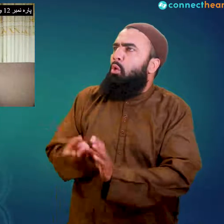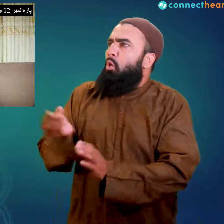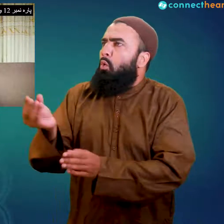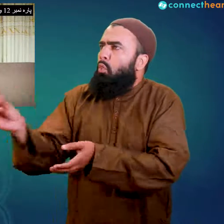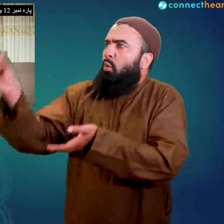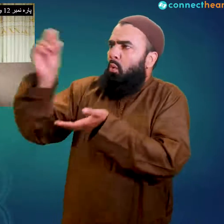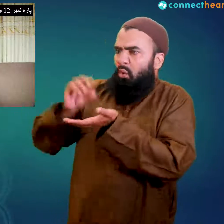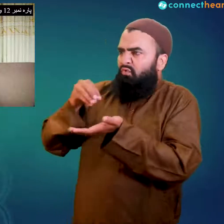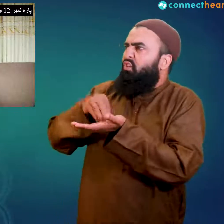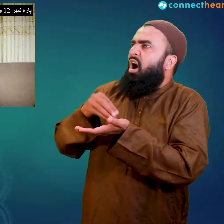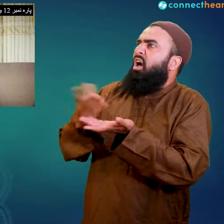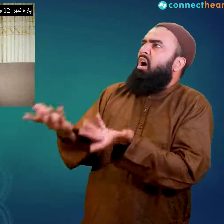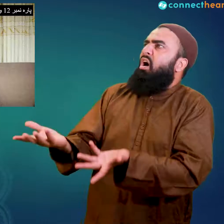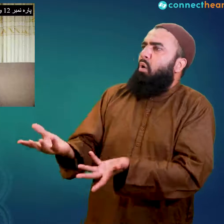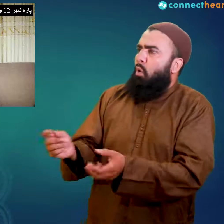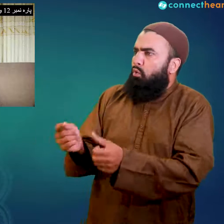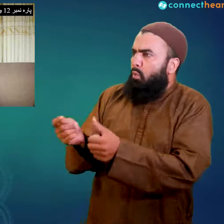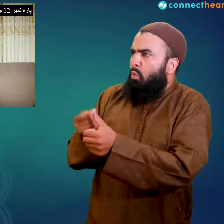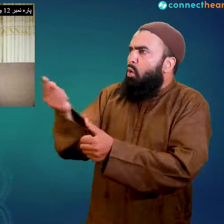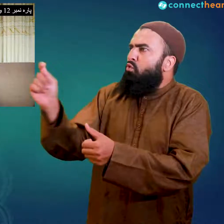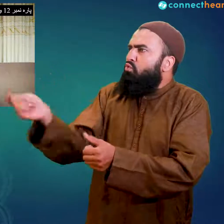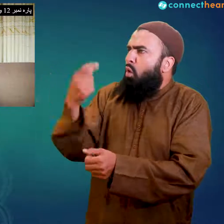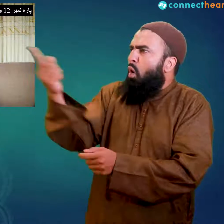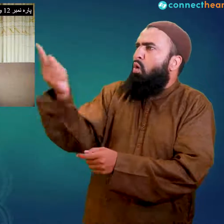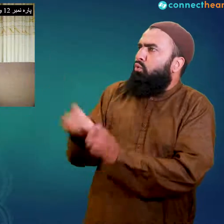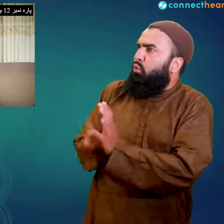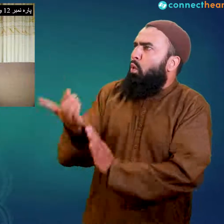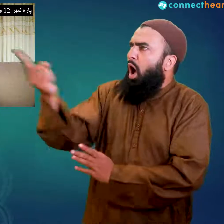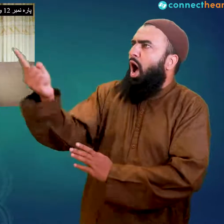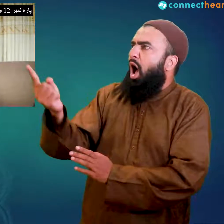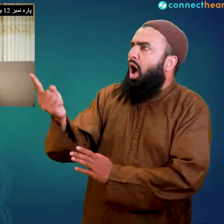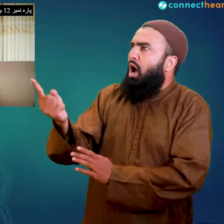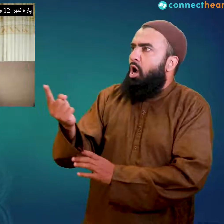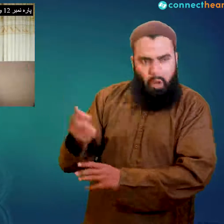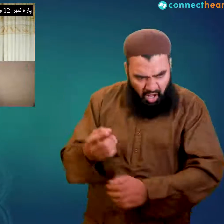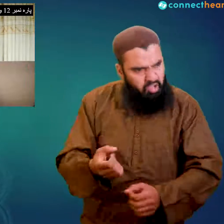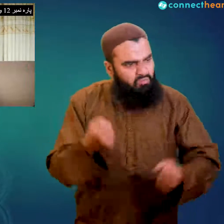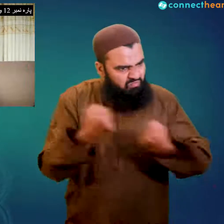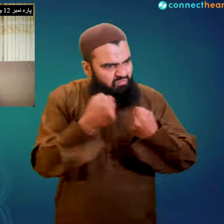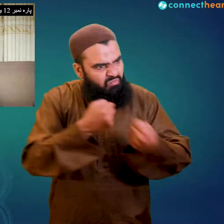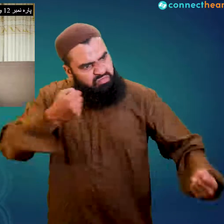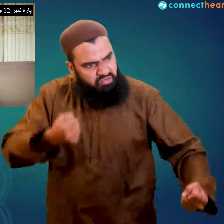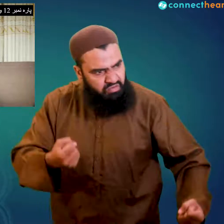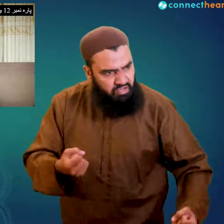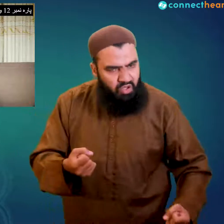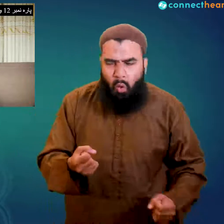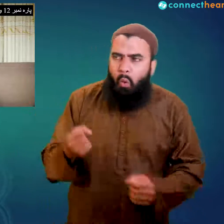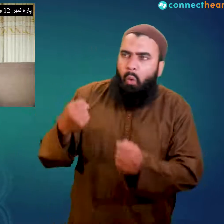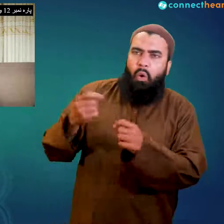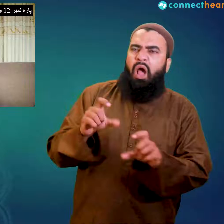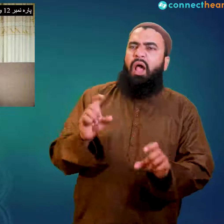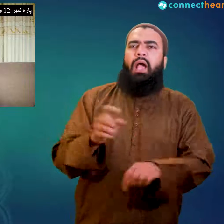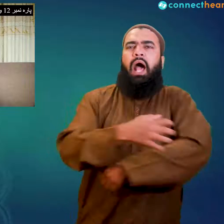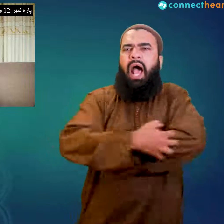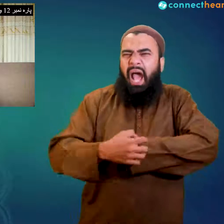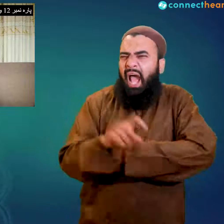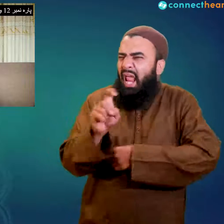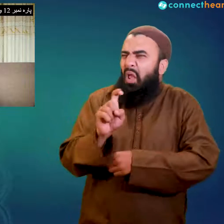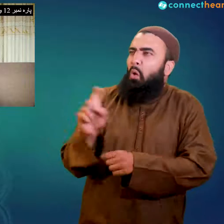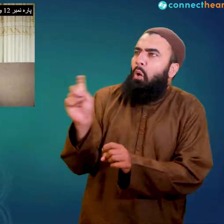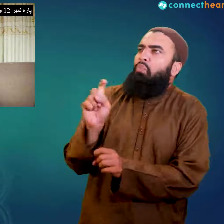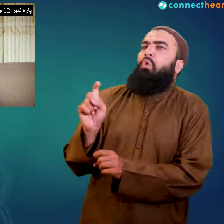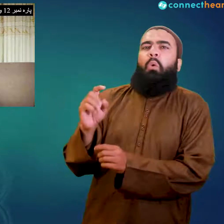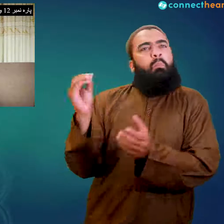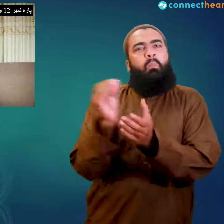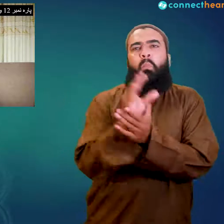رکوع نمبر 9، آیت نمبر 103، وَكَذَلِكَ أَخْذُ رَبِّكَ إِذَا أَخَذَ الْقُرَىٰ